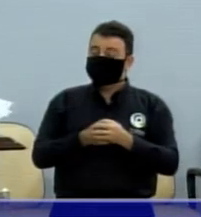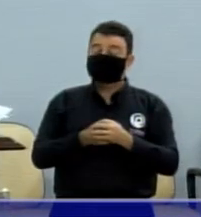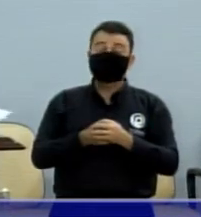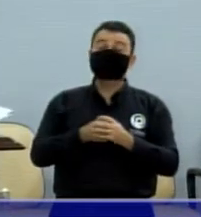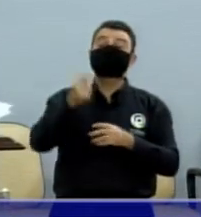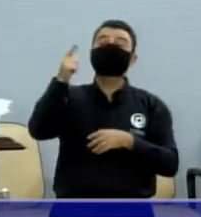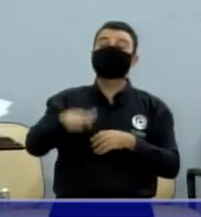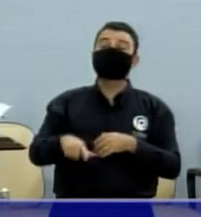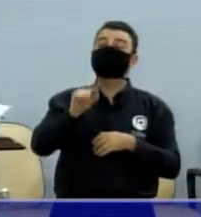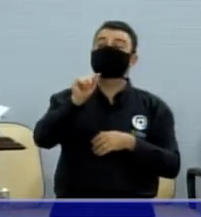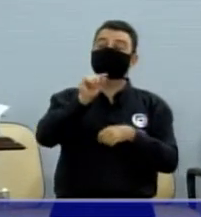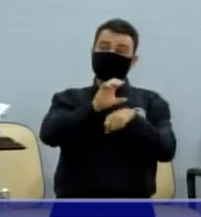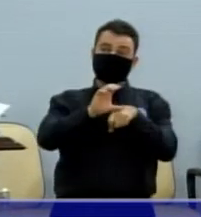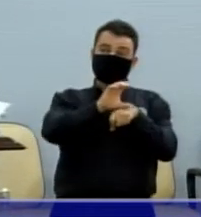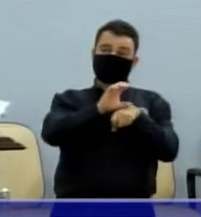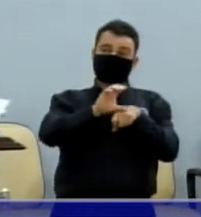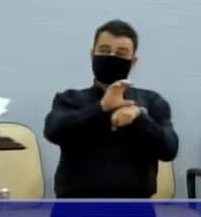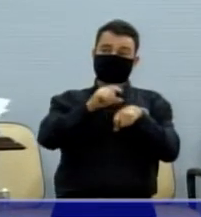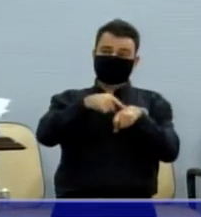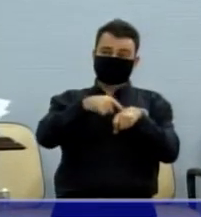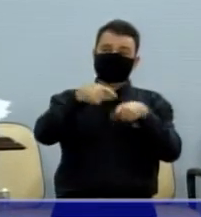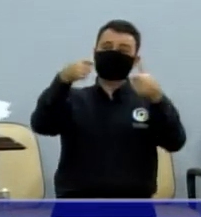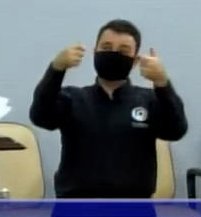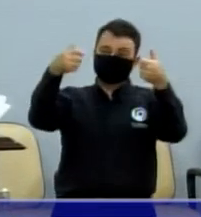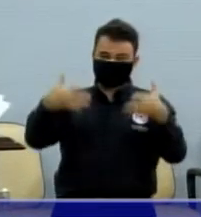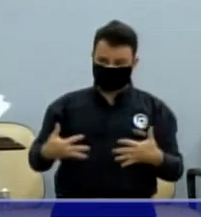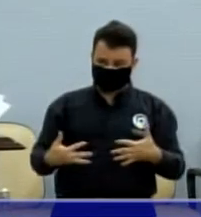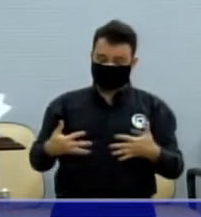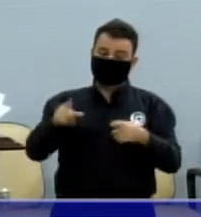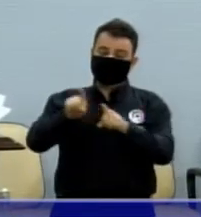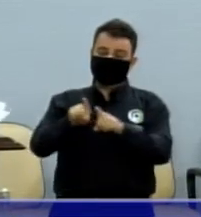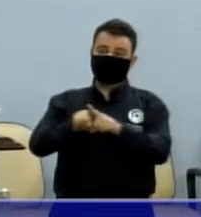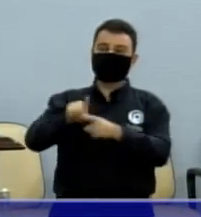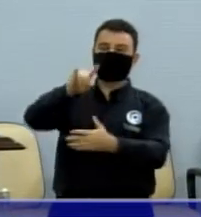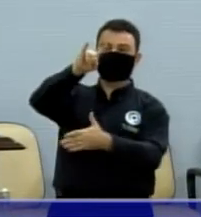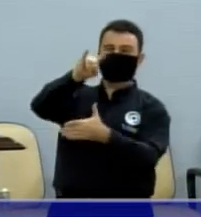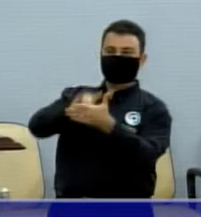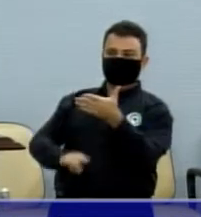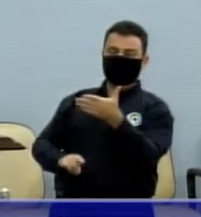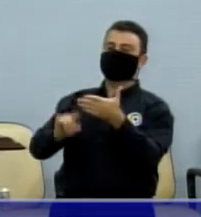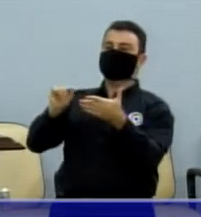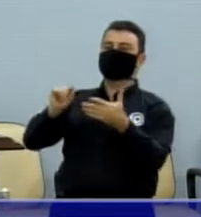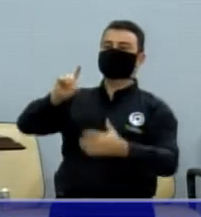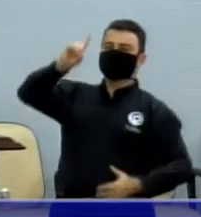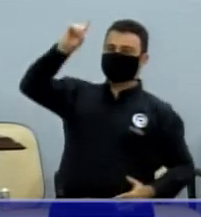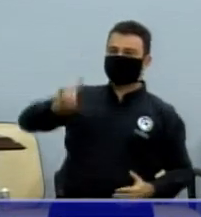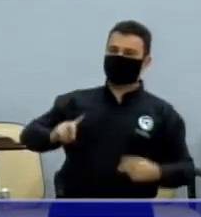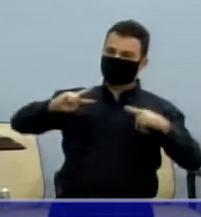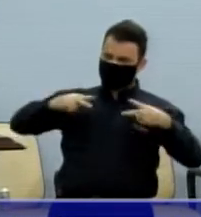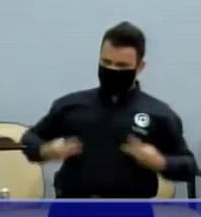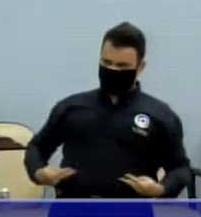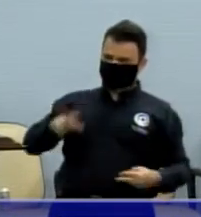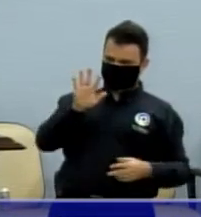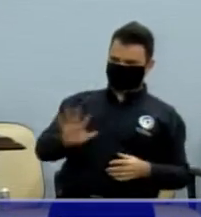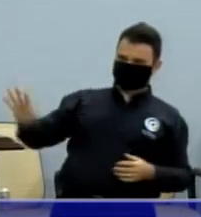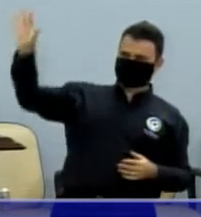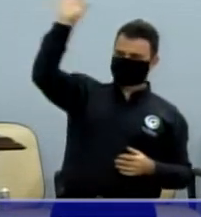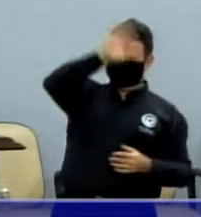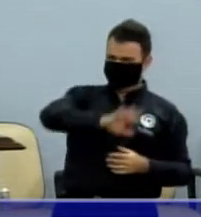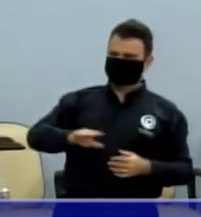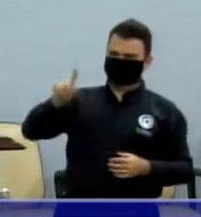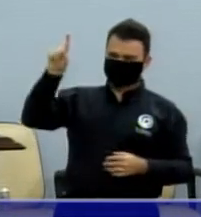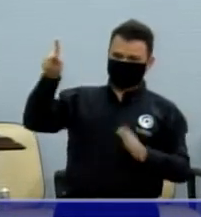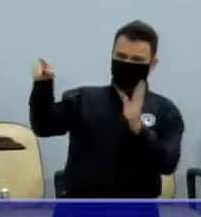também da Constituição Federal, da Declaração Universal dos Direitos Humanos, essa